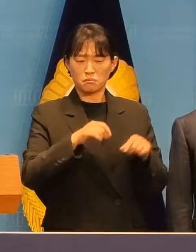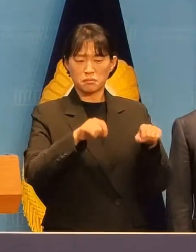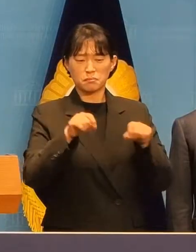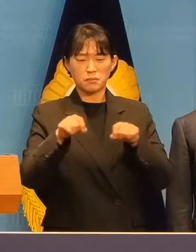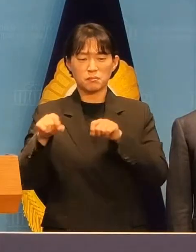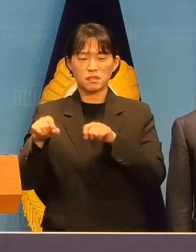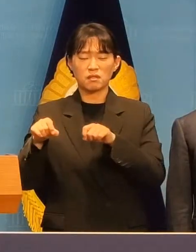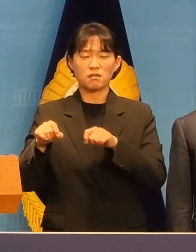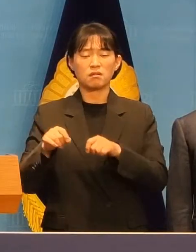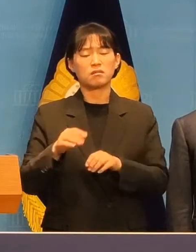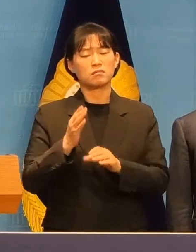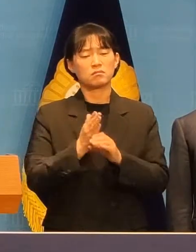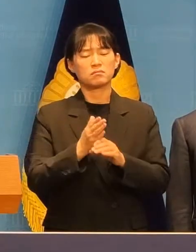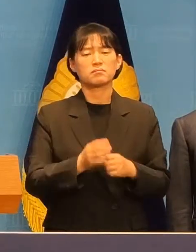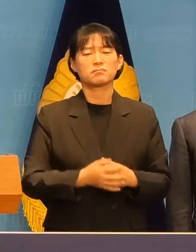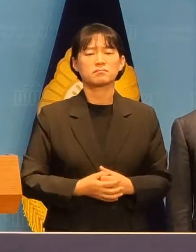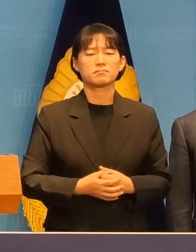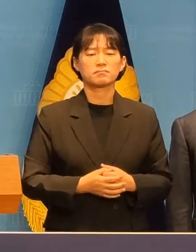있습니다.